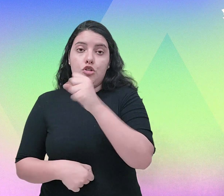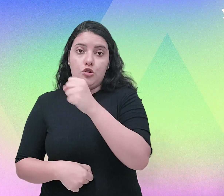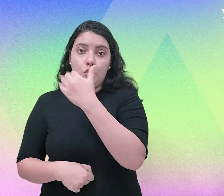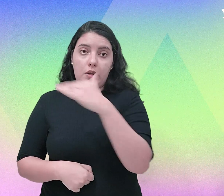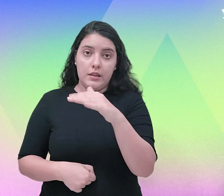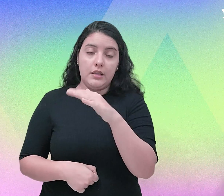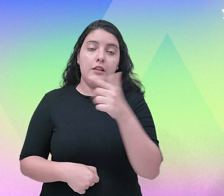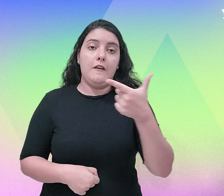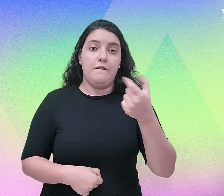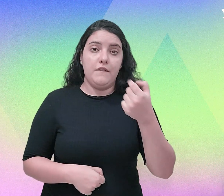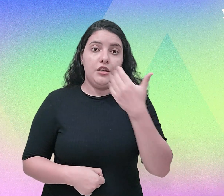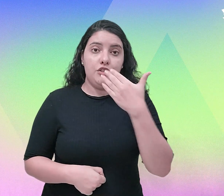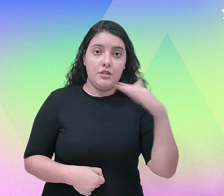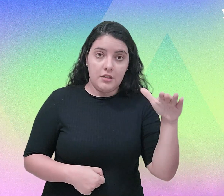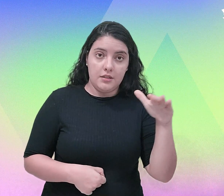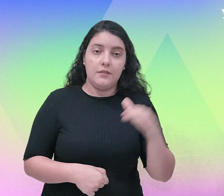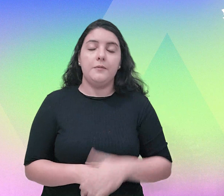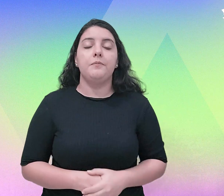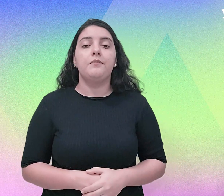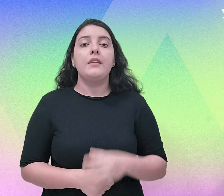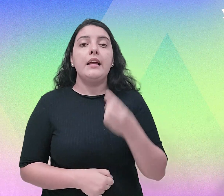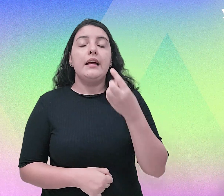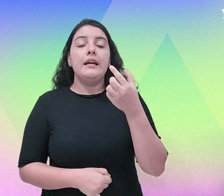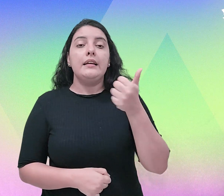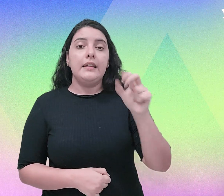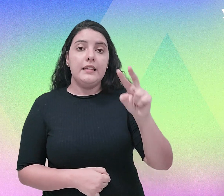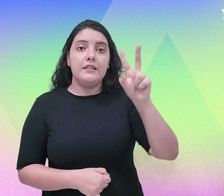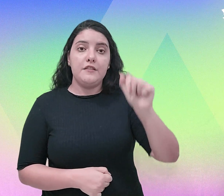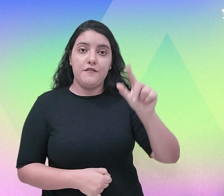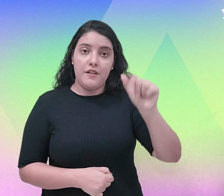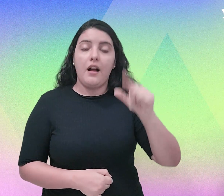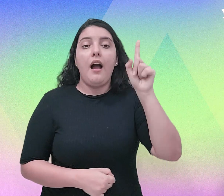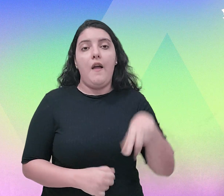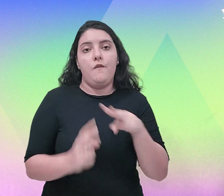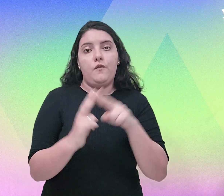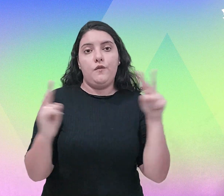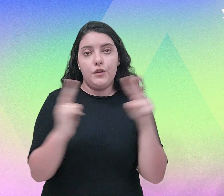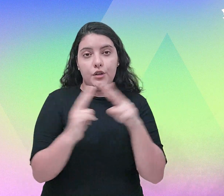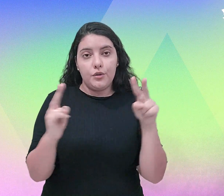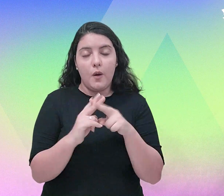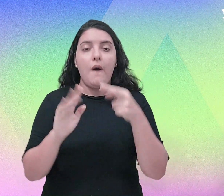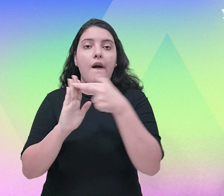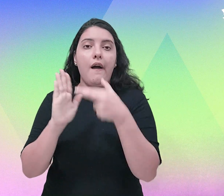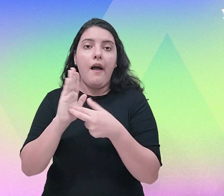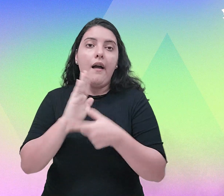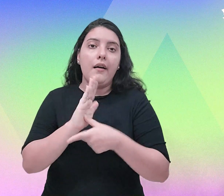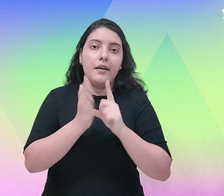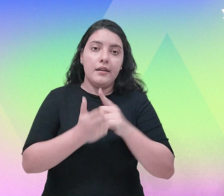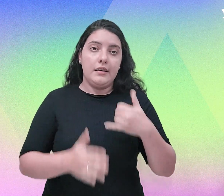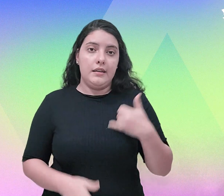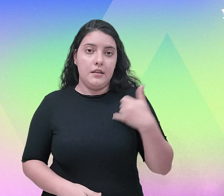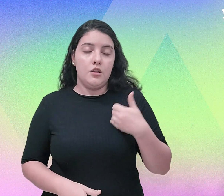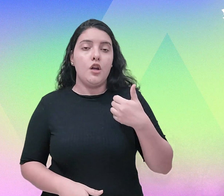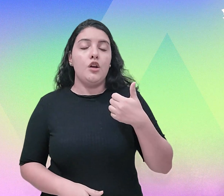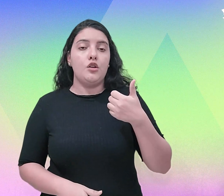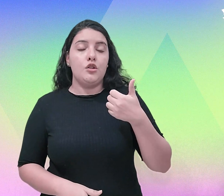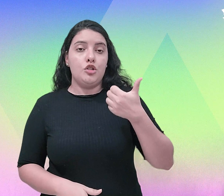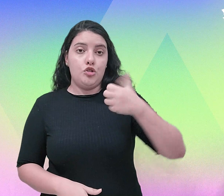as 20 e 30 15 vagas em formato virtual pré-requisito idade a partir de 18 anos